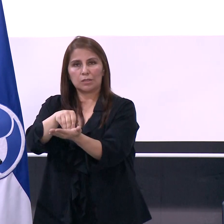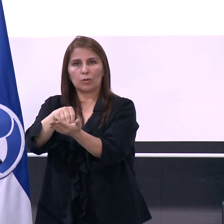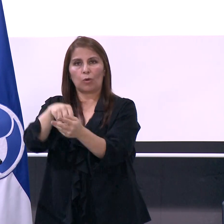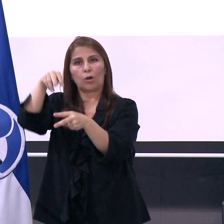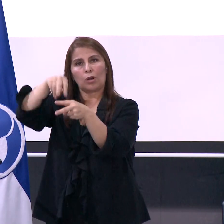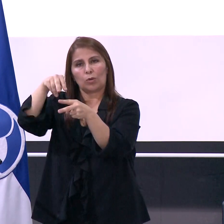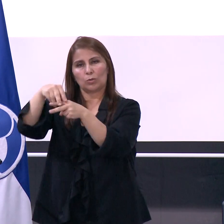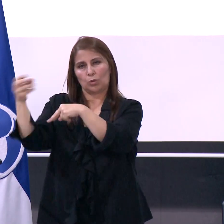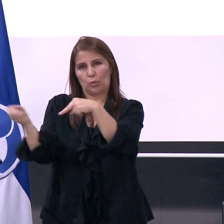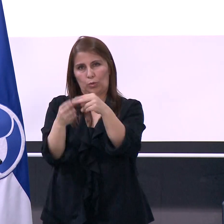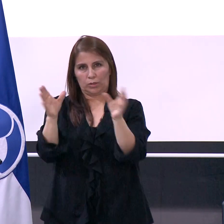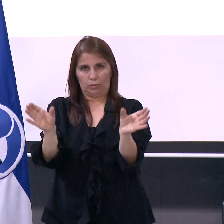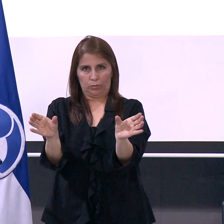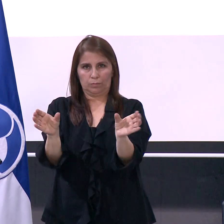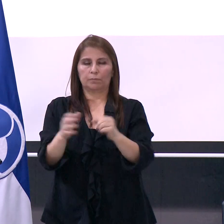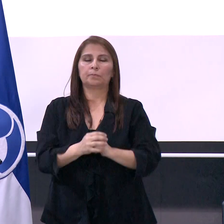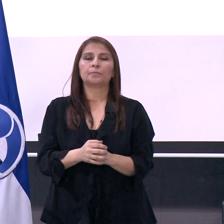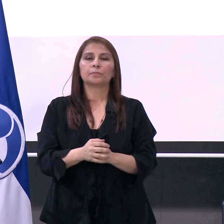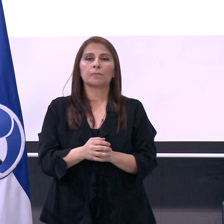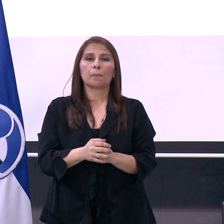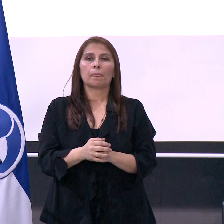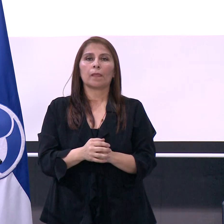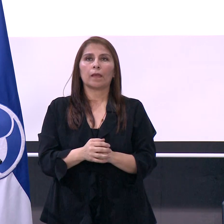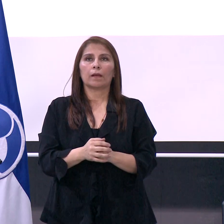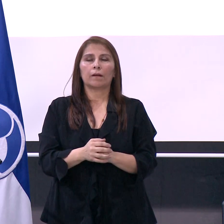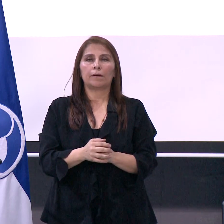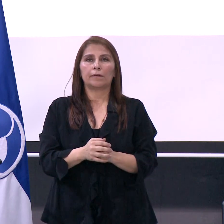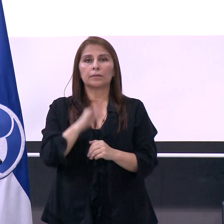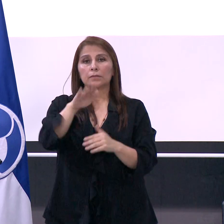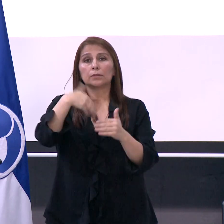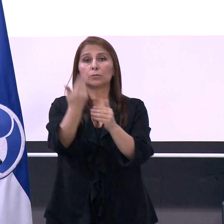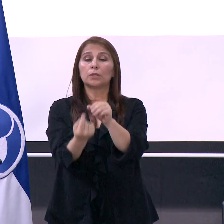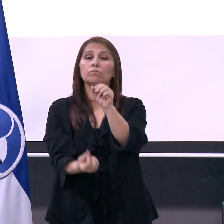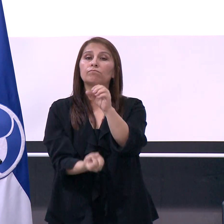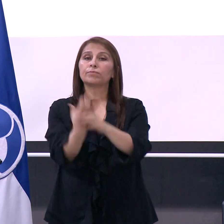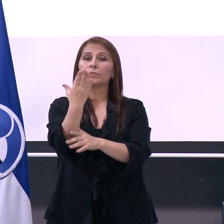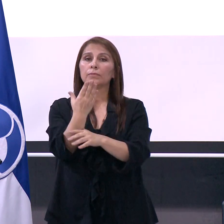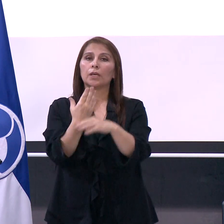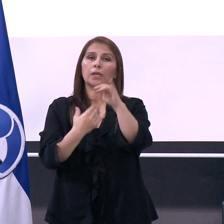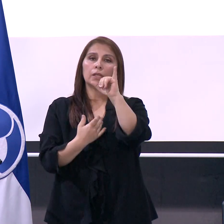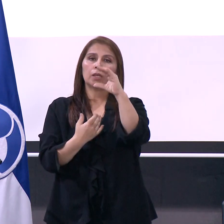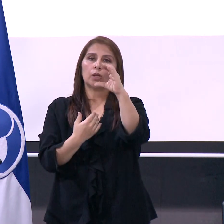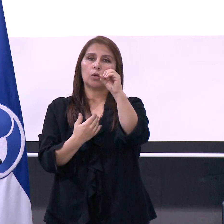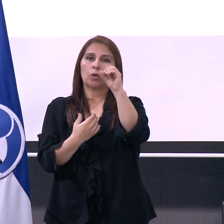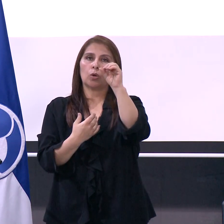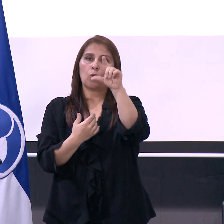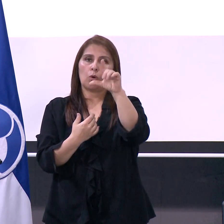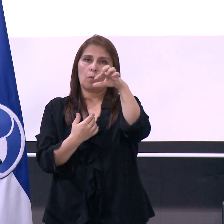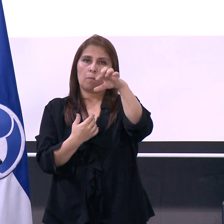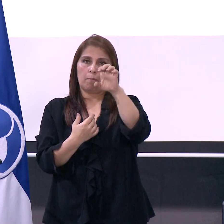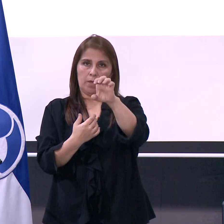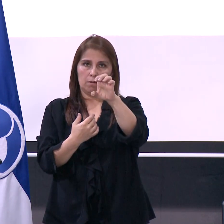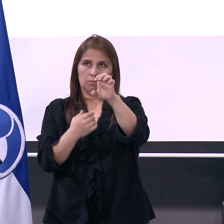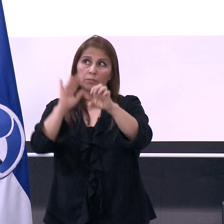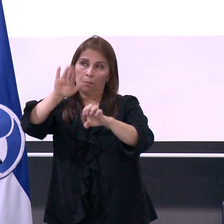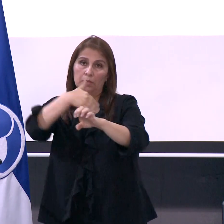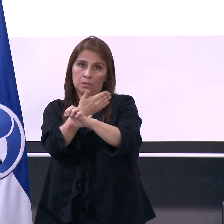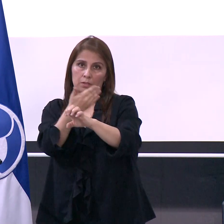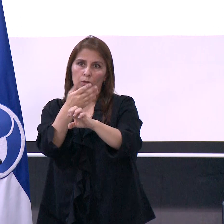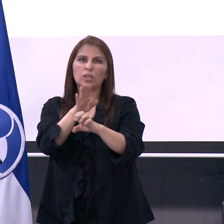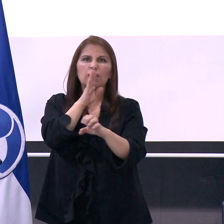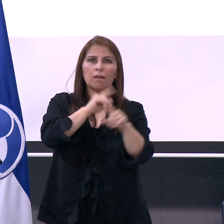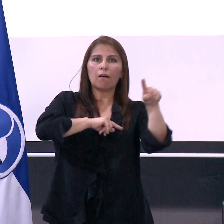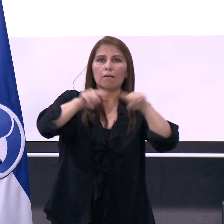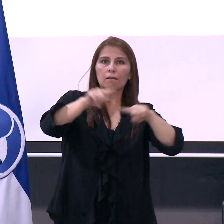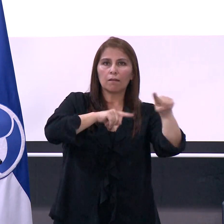en el 68 se creó el instituto colombiano pedagogía y golpe adscrito al ministerio pero administrado por la apn